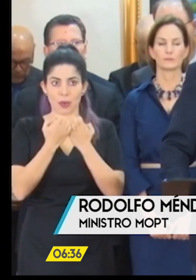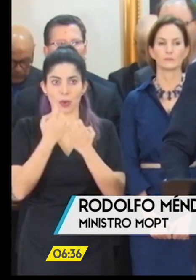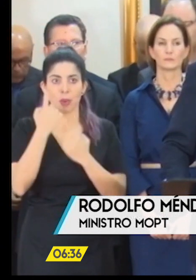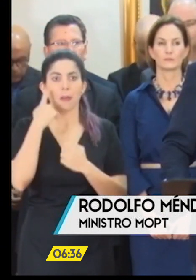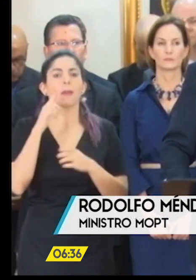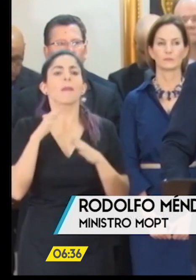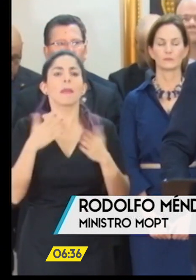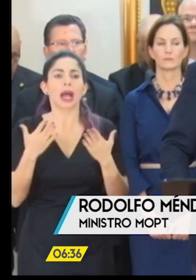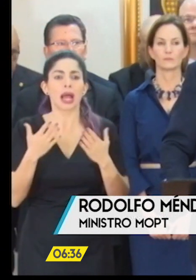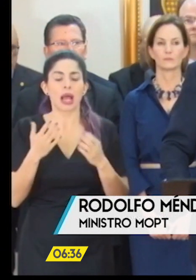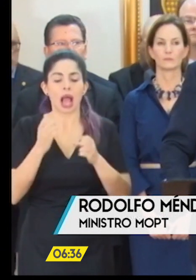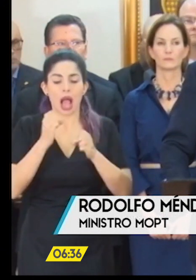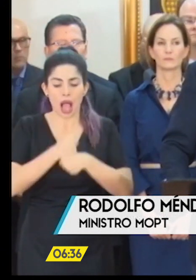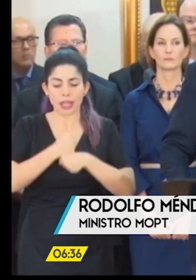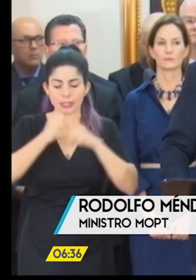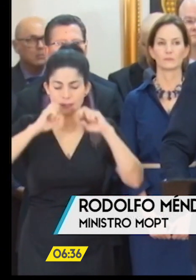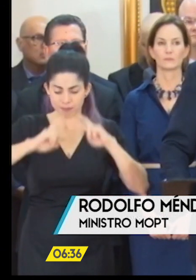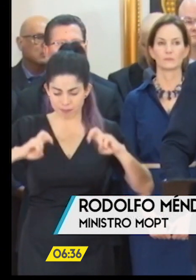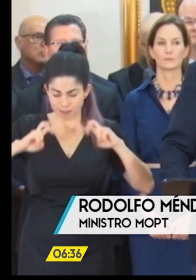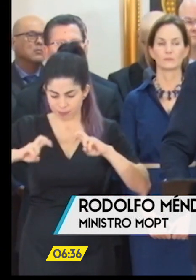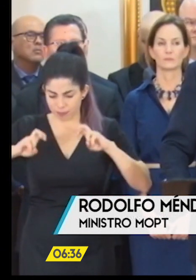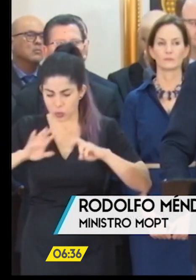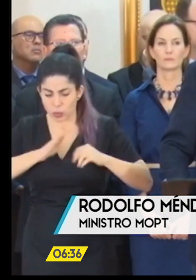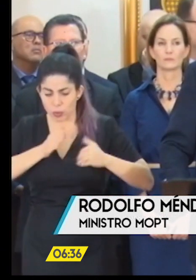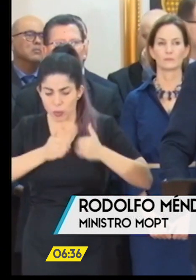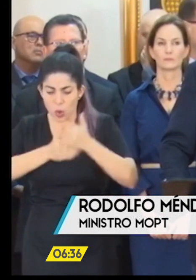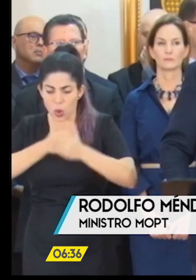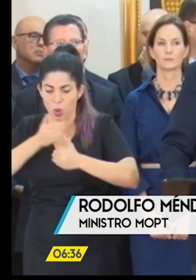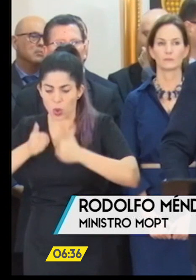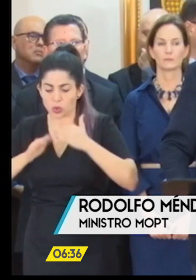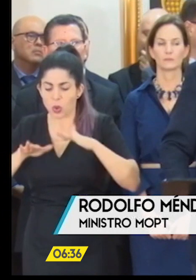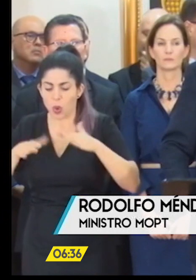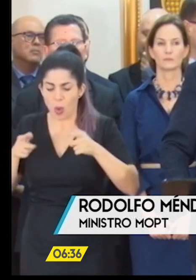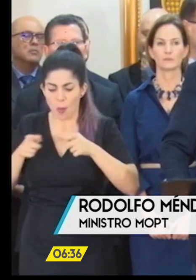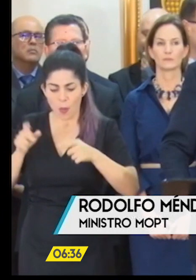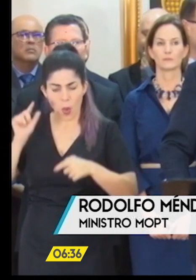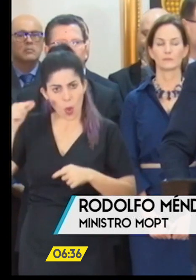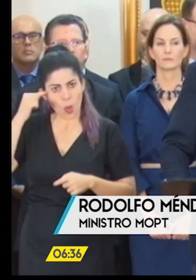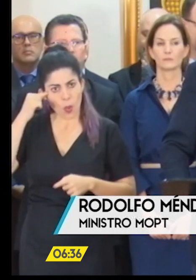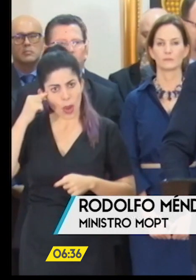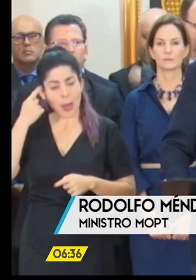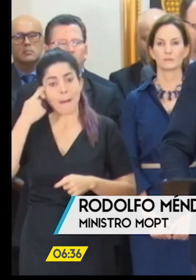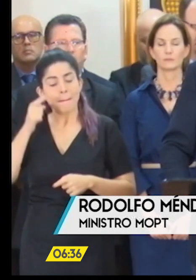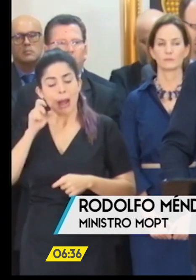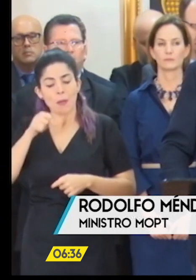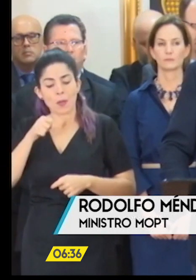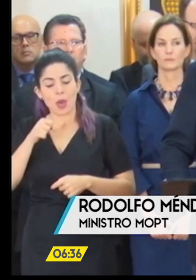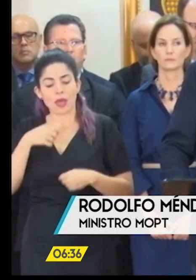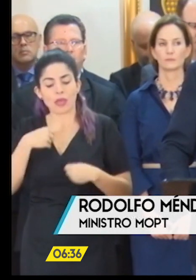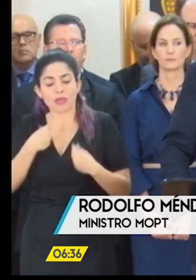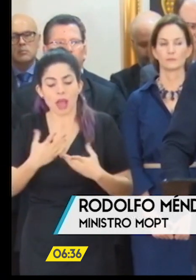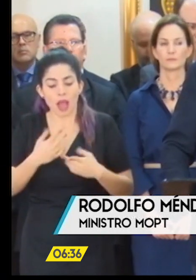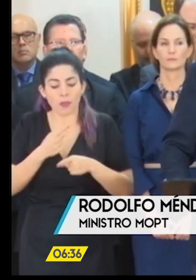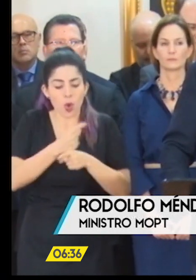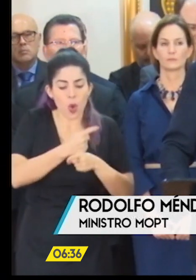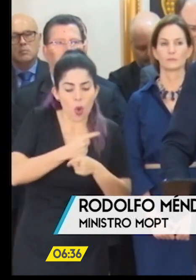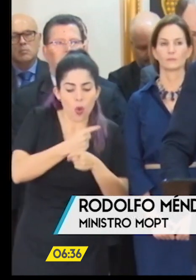para hacer una revisión de todo ese proceso de gobernanza y hacer las correcciones